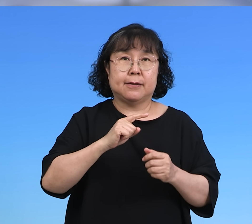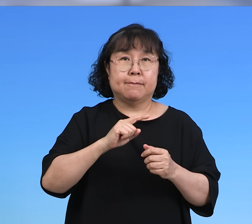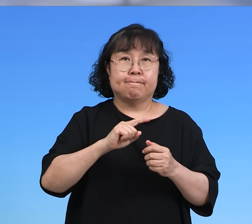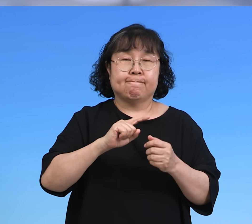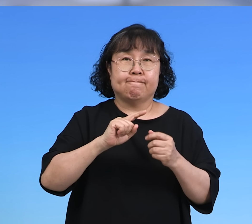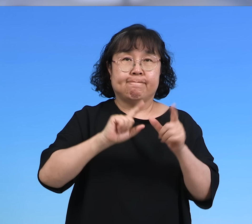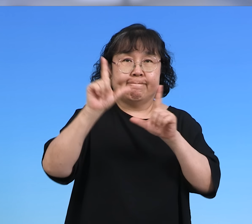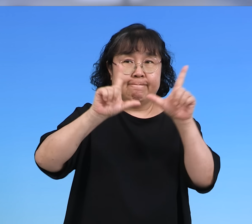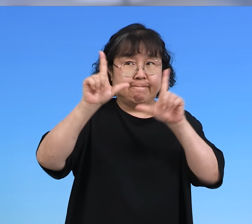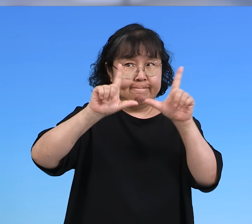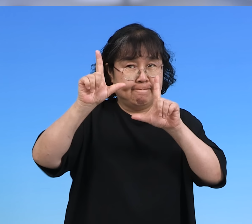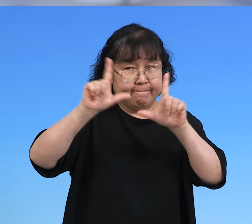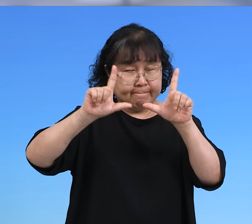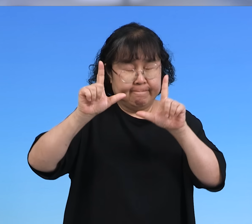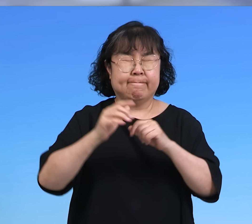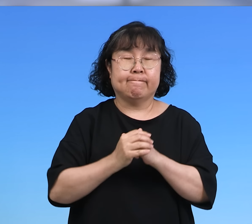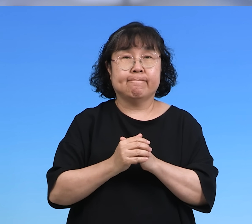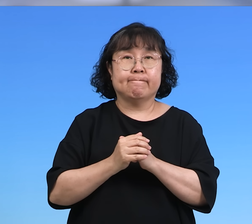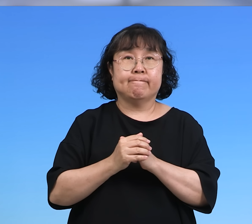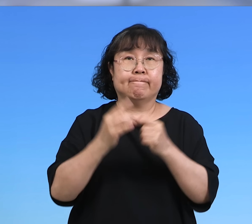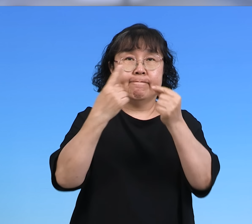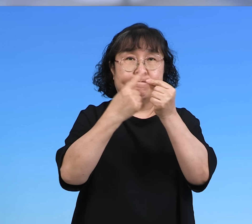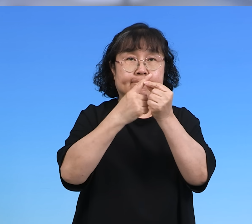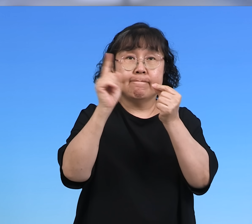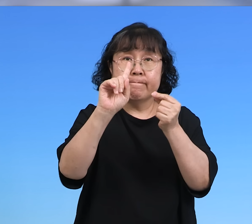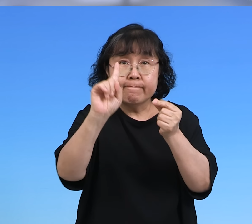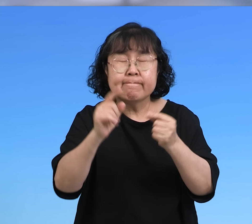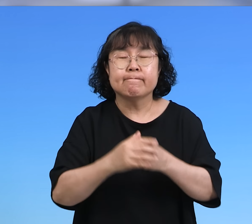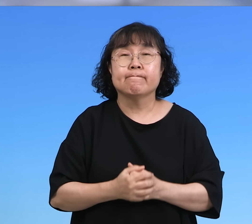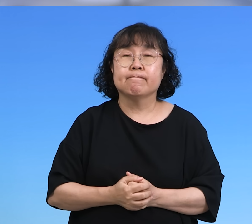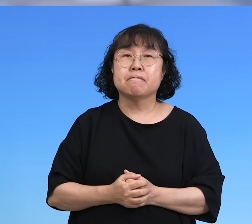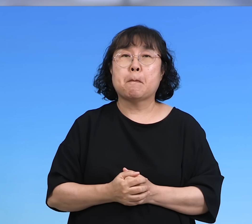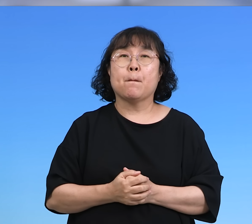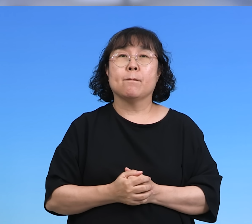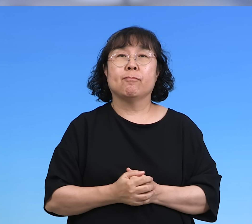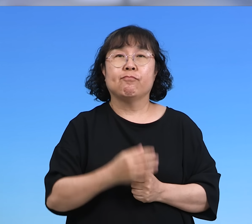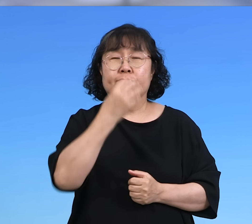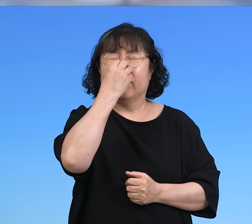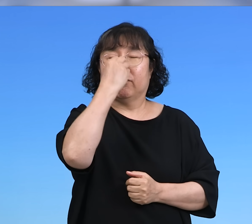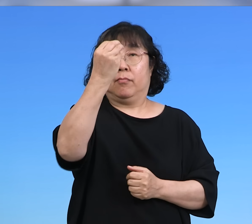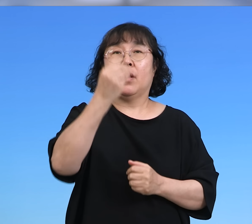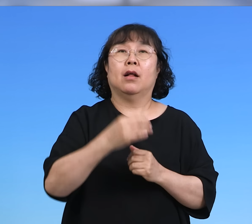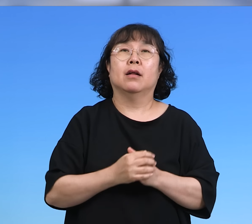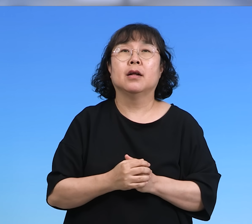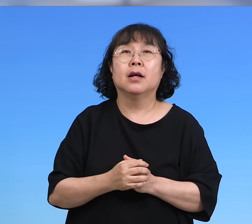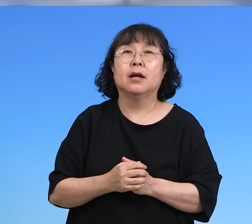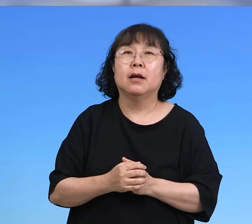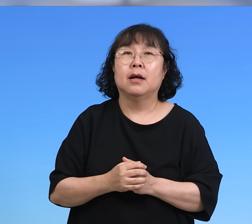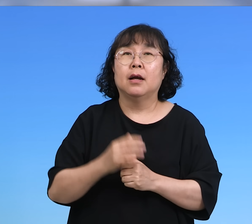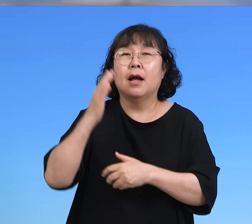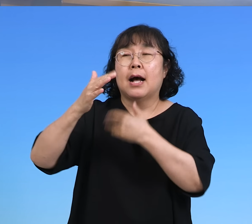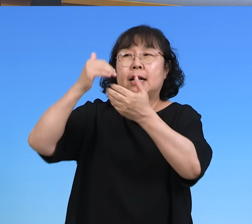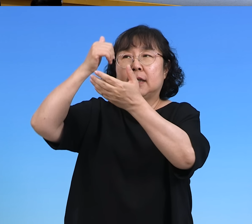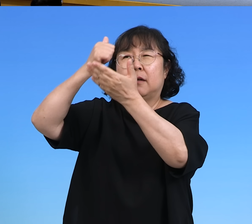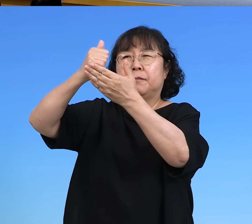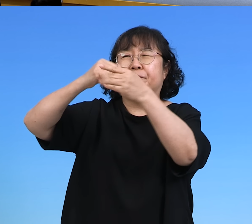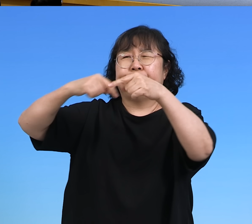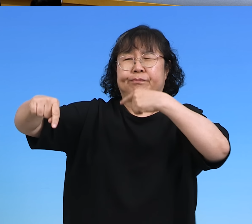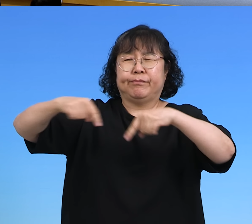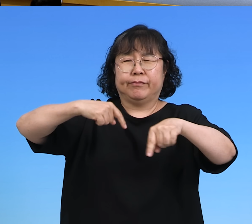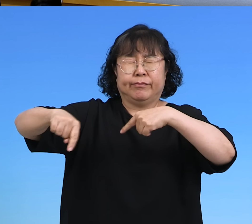이제 진행을 해보려고 합니다. 2가지 나쁜 증상 중에서 첫 번째 증상이 뭐냐? 이 교만은요, 우리로 하여금